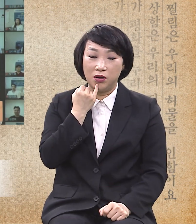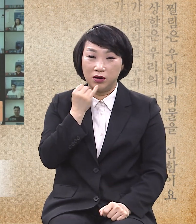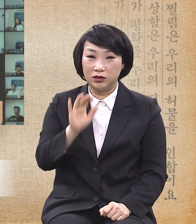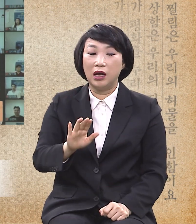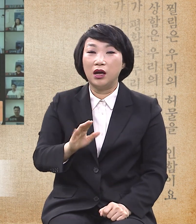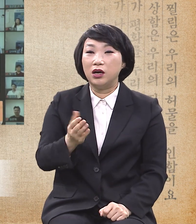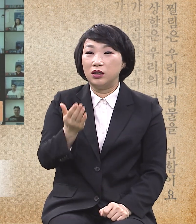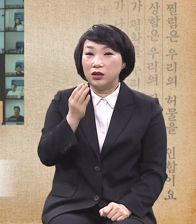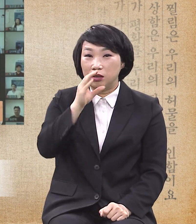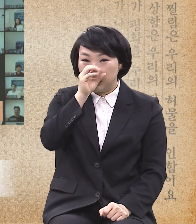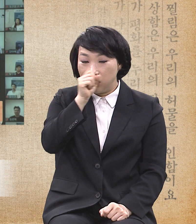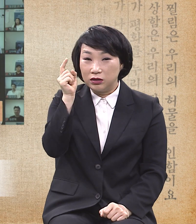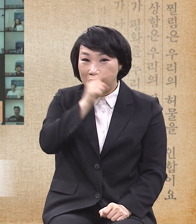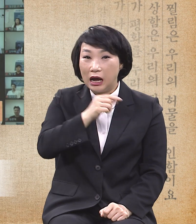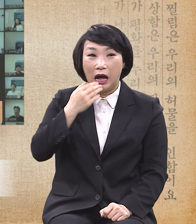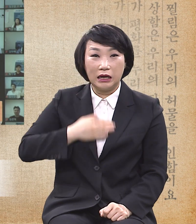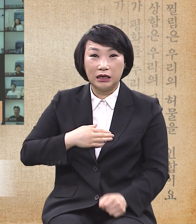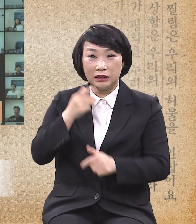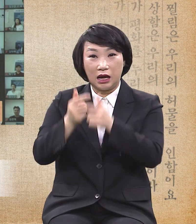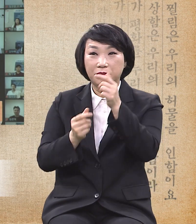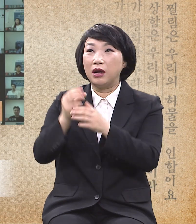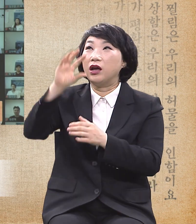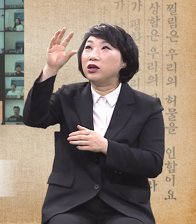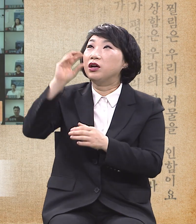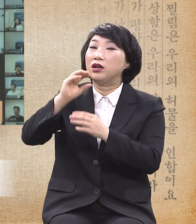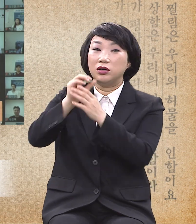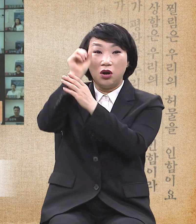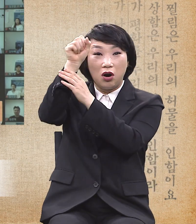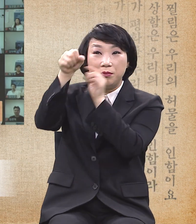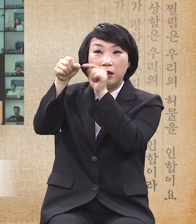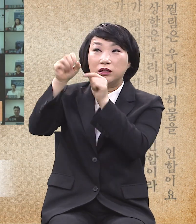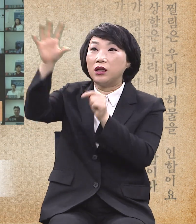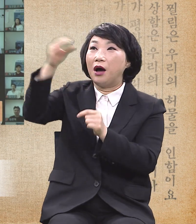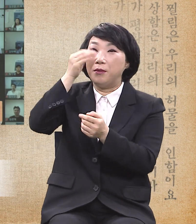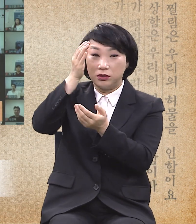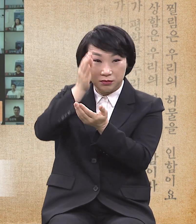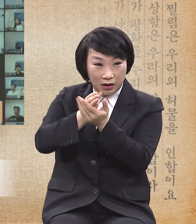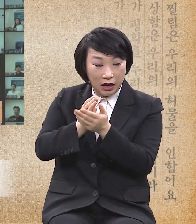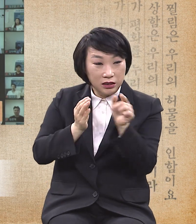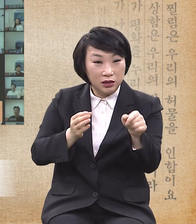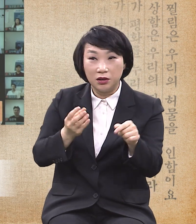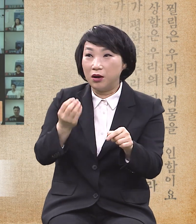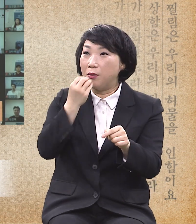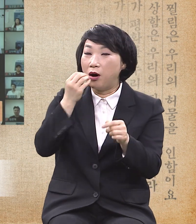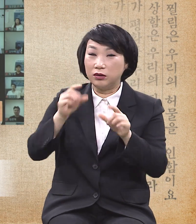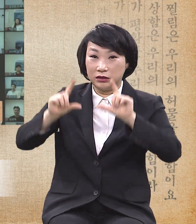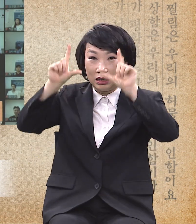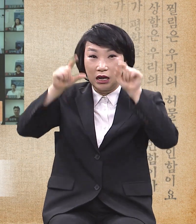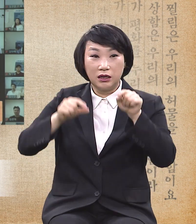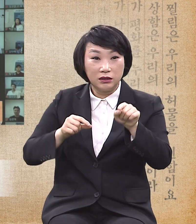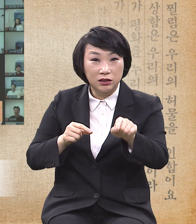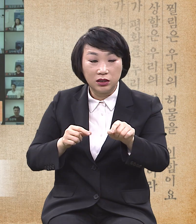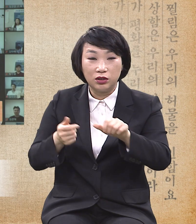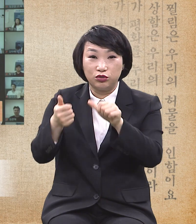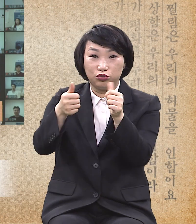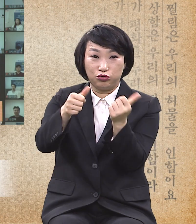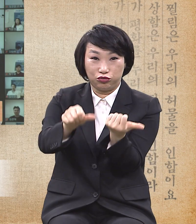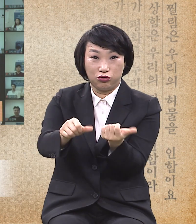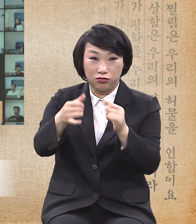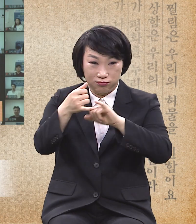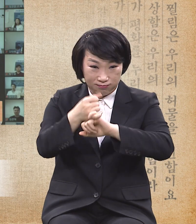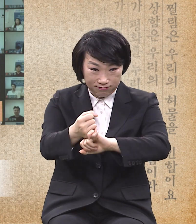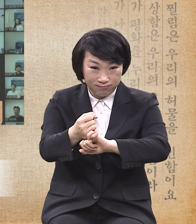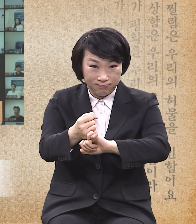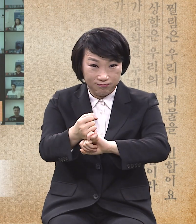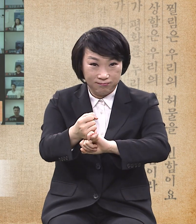선악을 알게 하는 실과는 먹지 말라. 네가 먹는 날에는